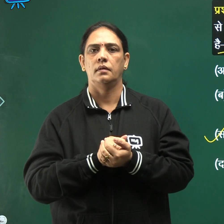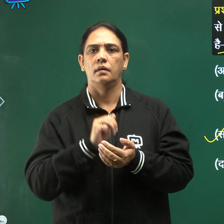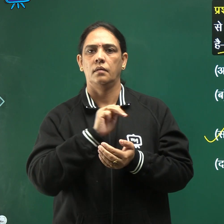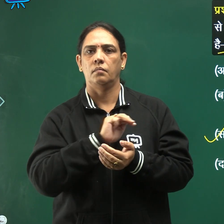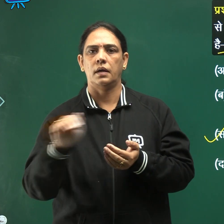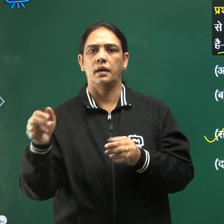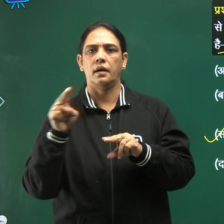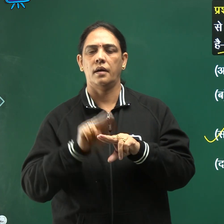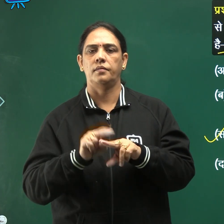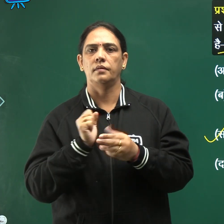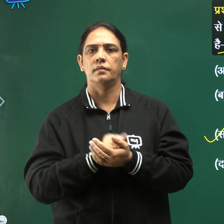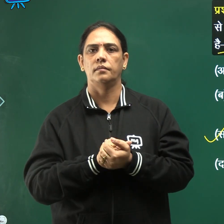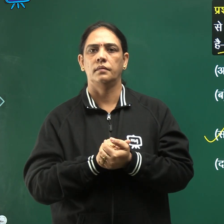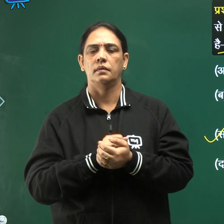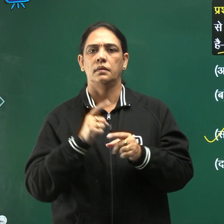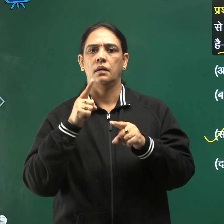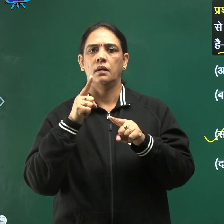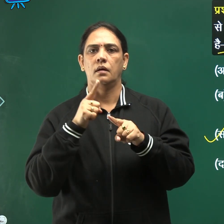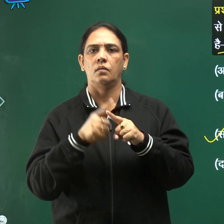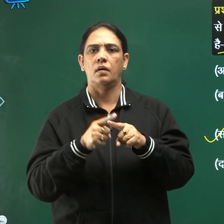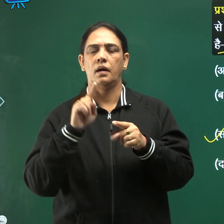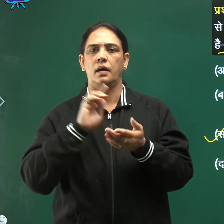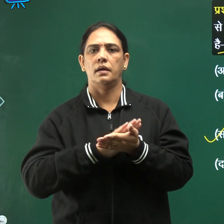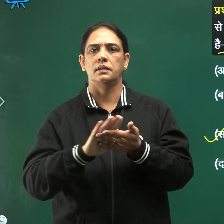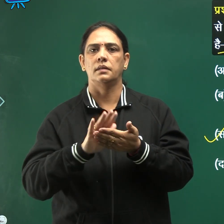बटे F गुणा H।